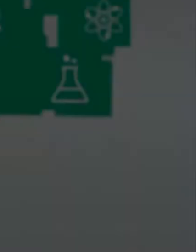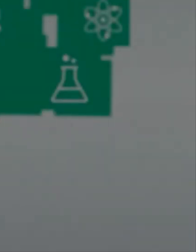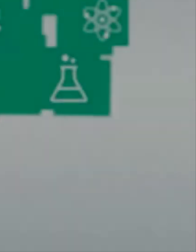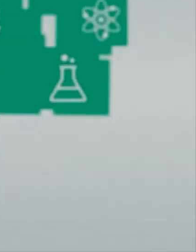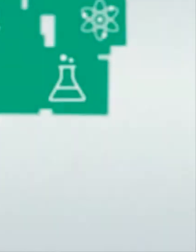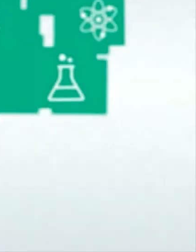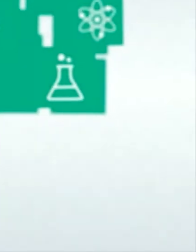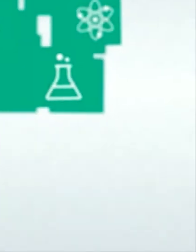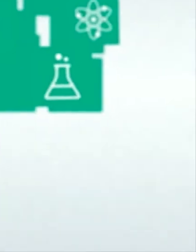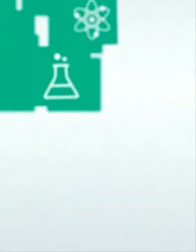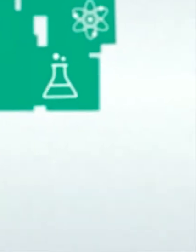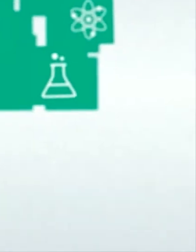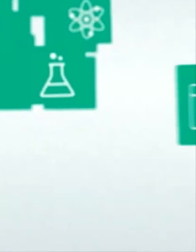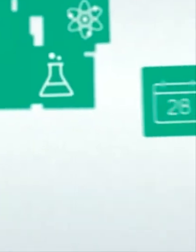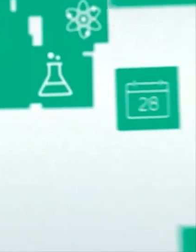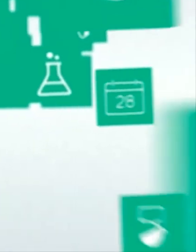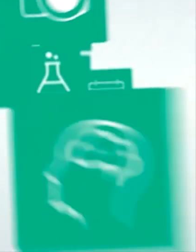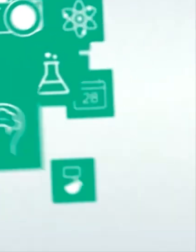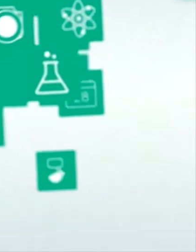E aí